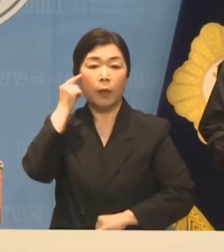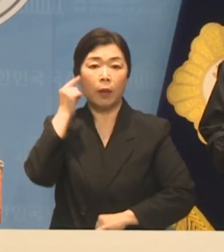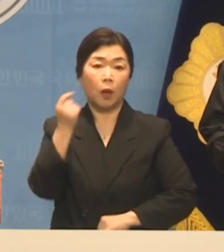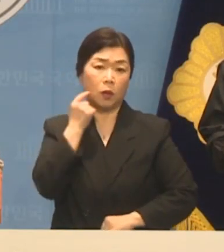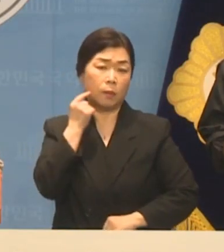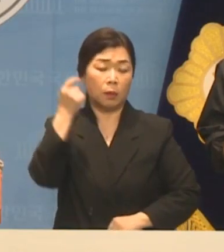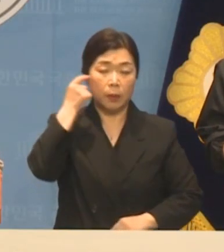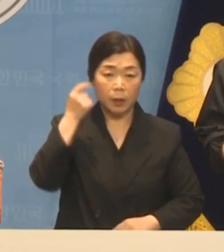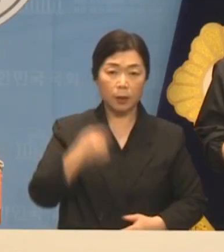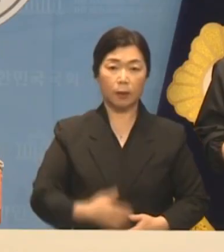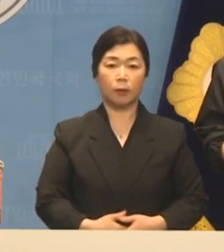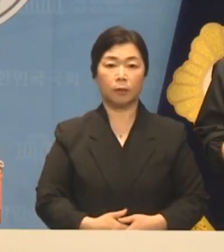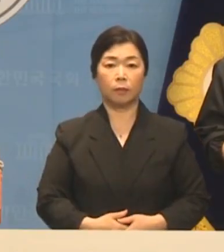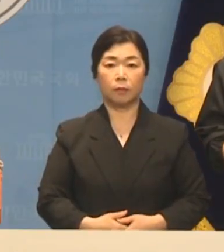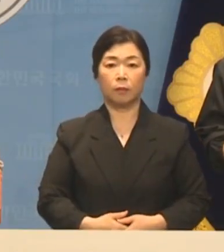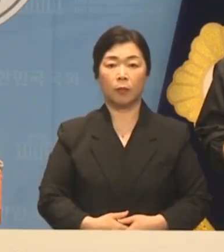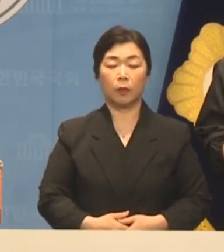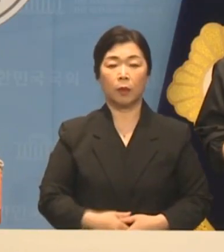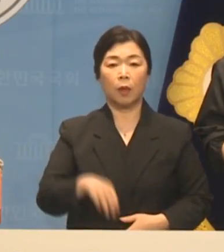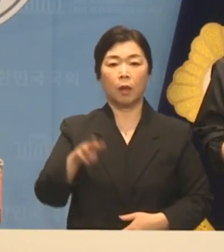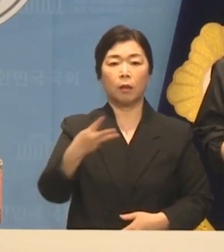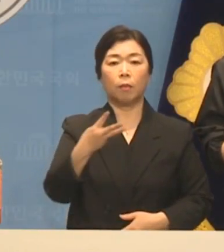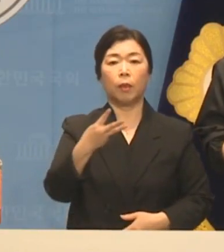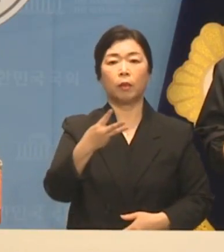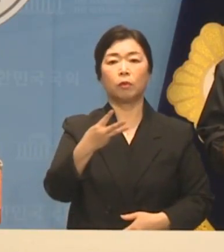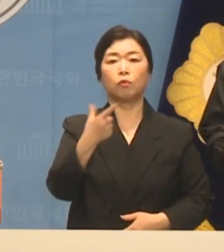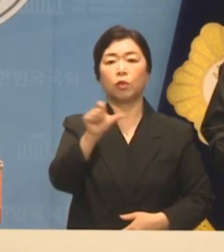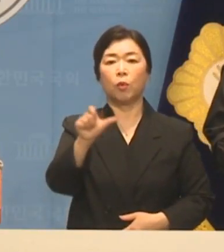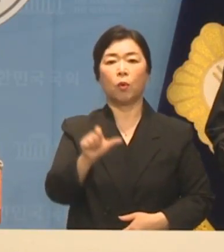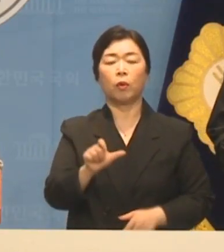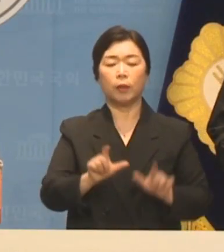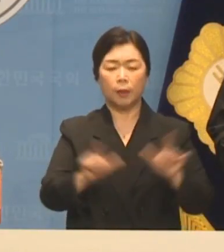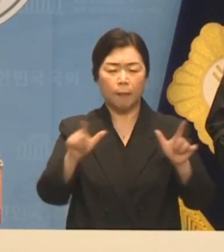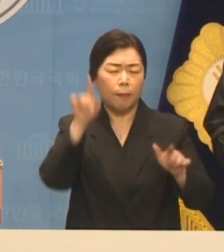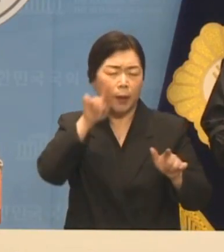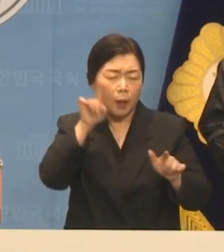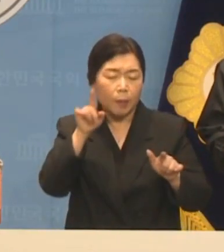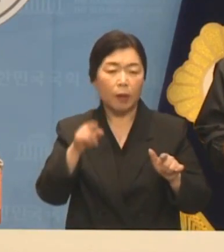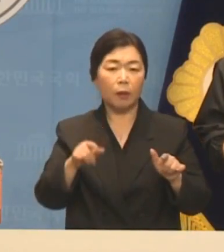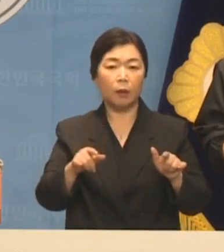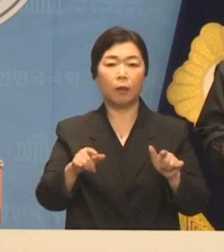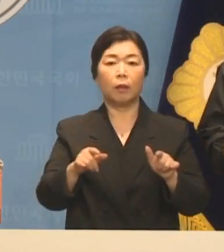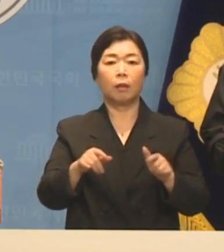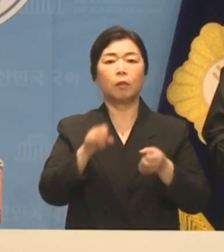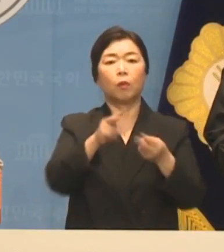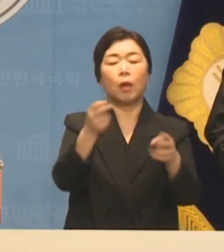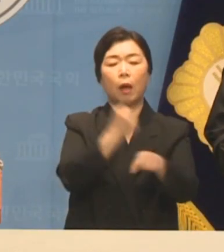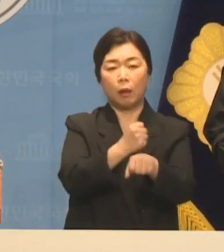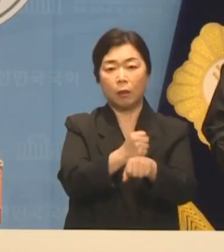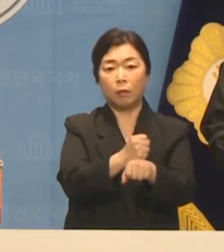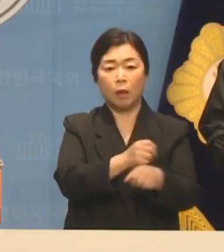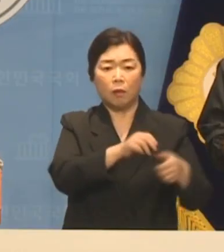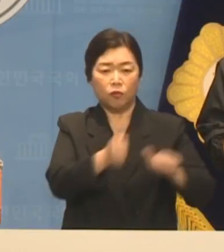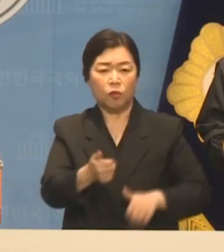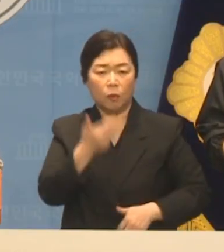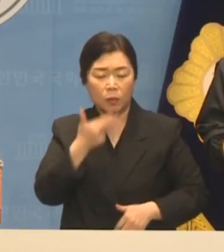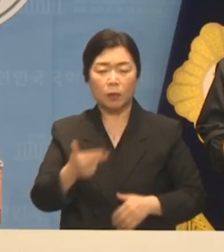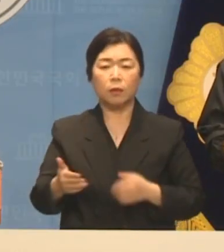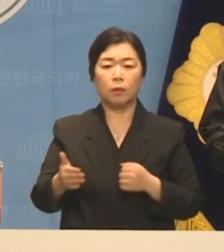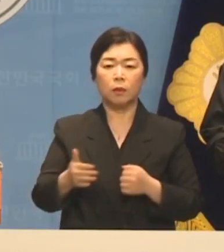365일 쿠팡에 상품만을 배송하는 노동자입니다. 죽지 않기 위해서 노조에